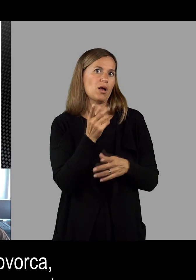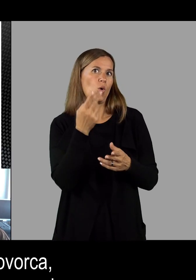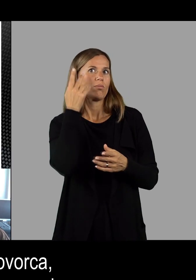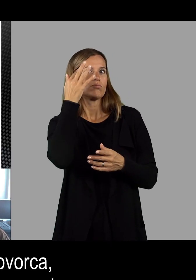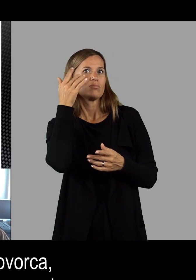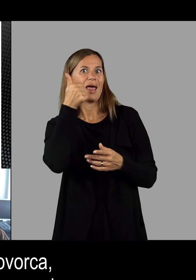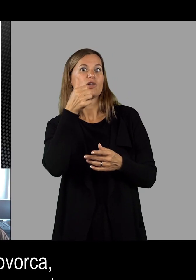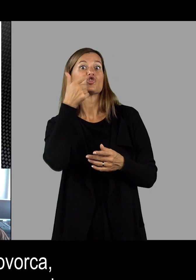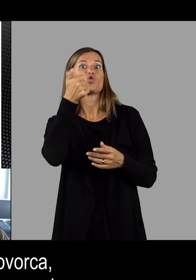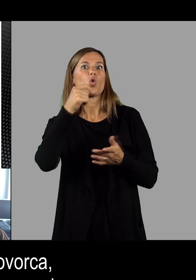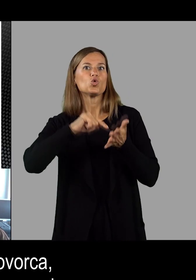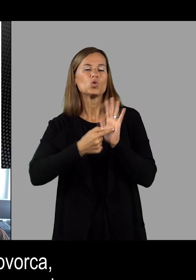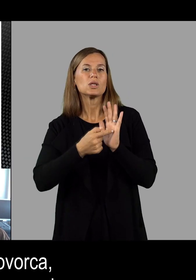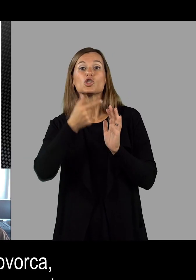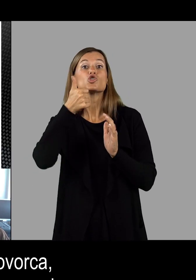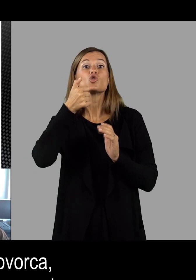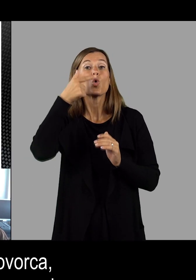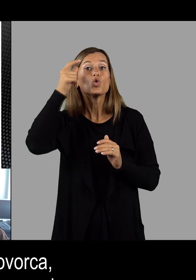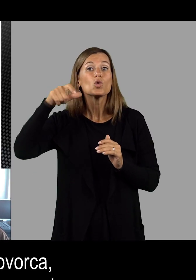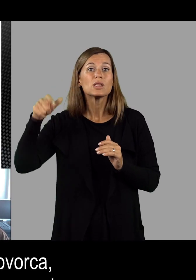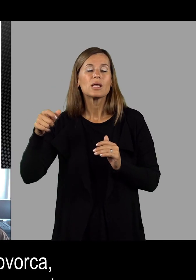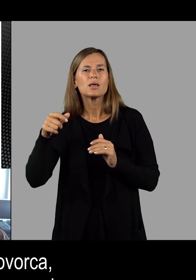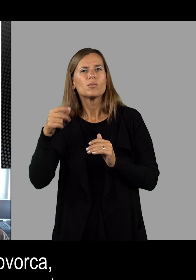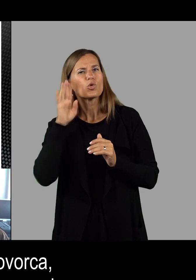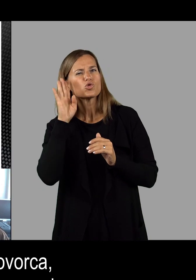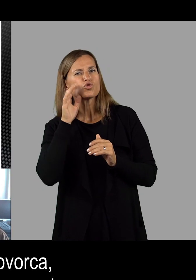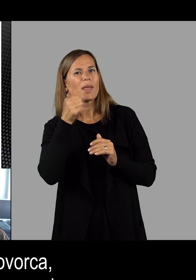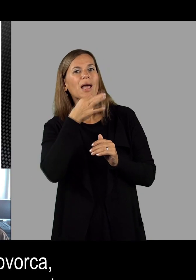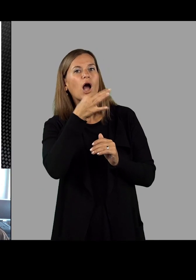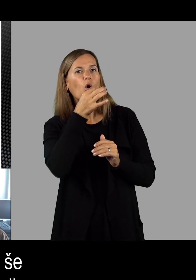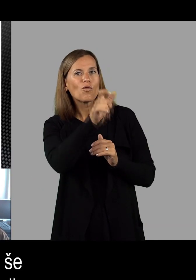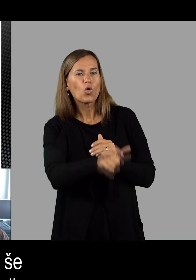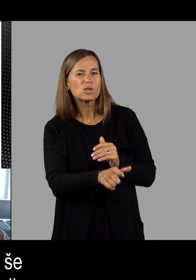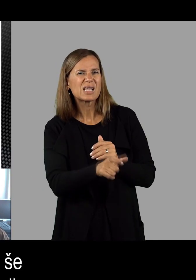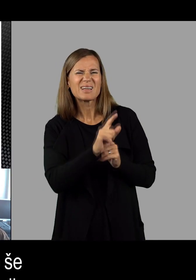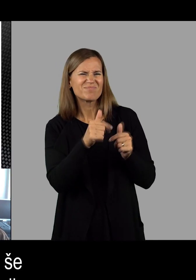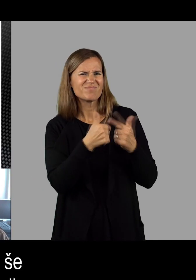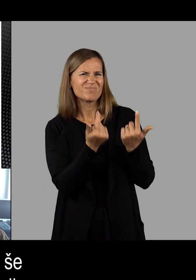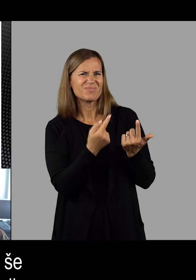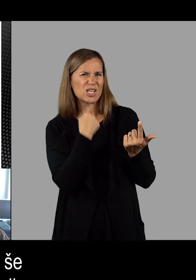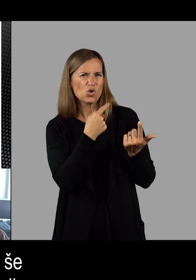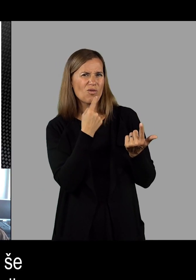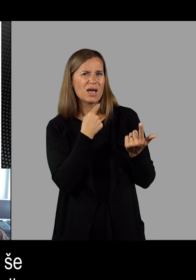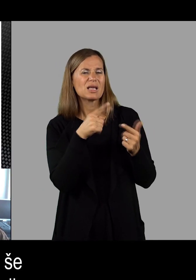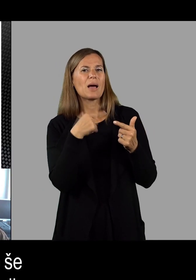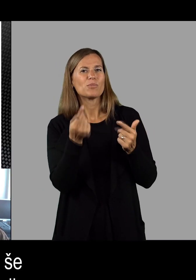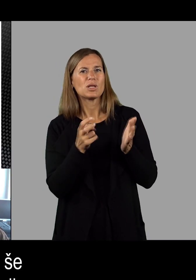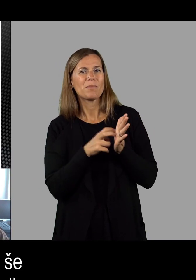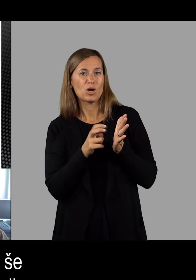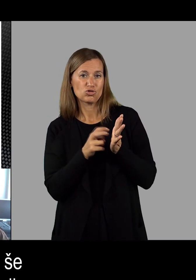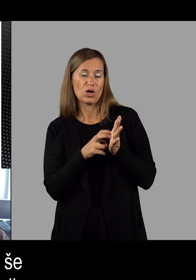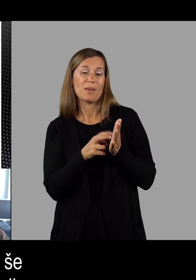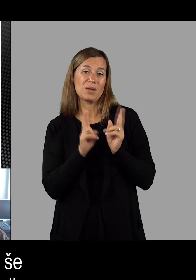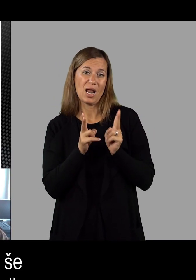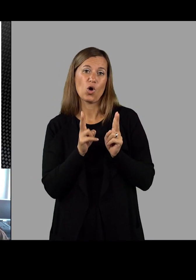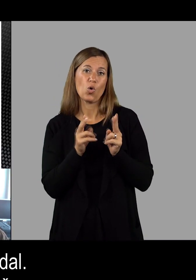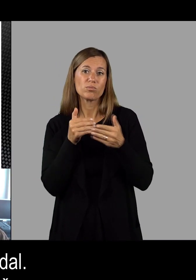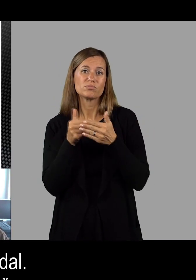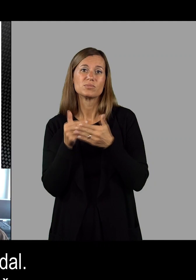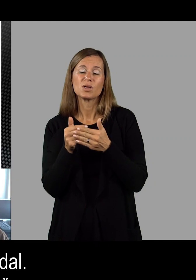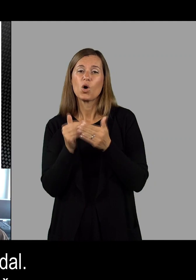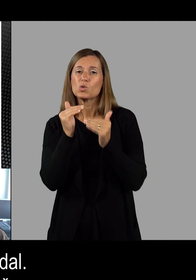ljudi posluša enega govorca, ki morda malo nerazločno kaj izgovarja, in potem se med sabo še lahko sunkovito bi